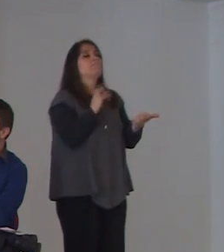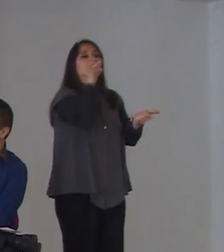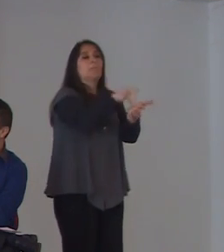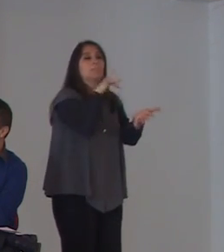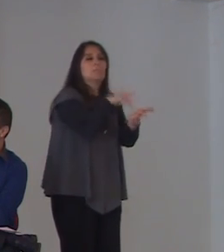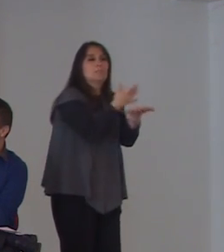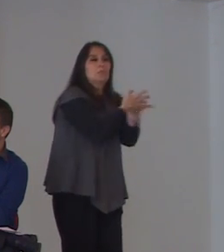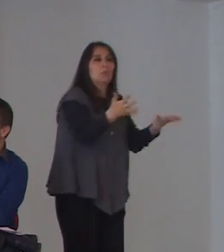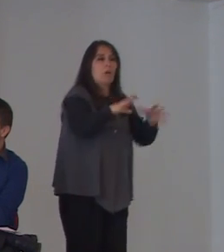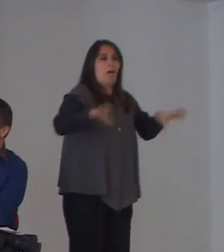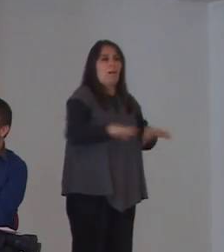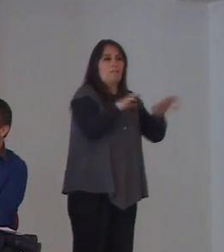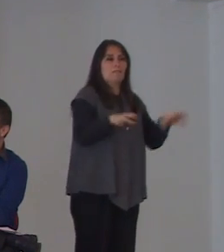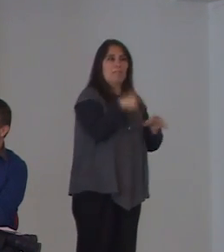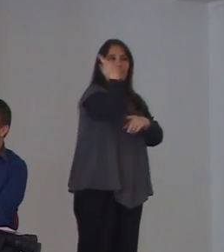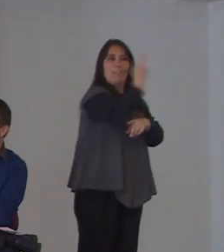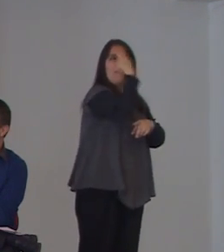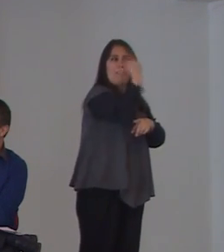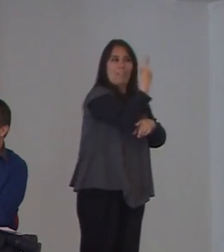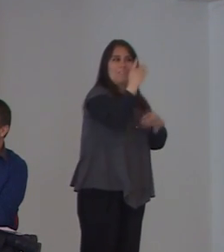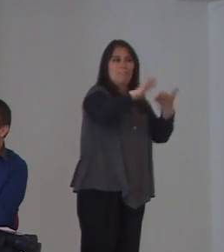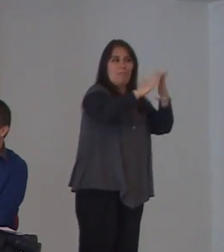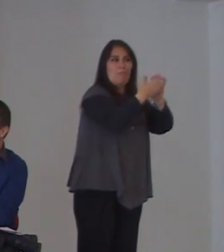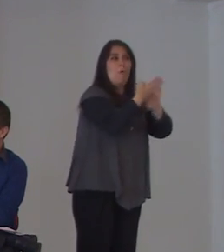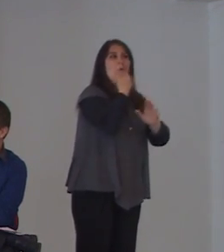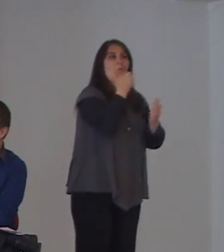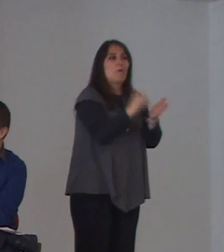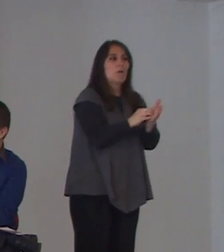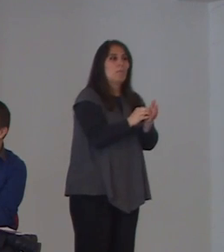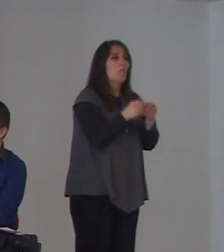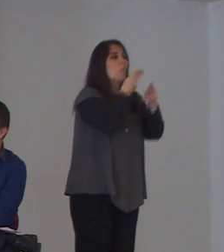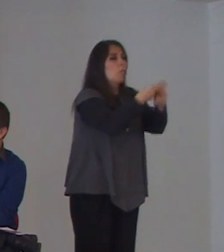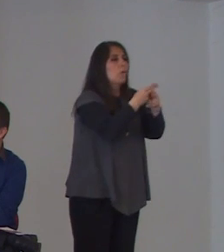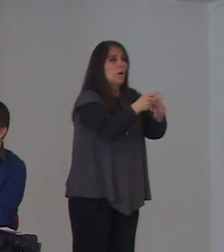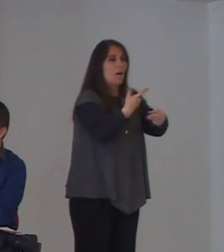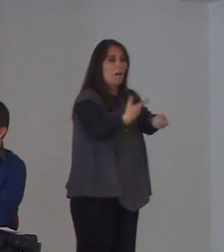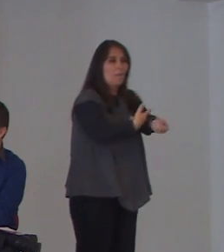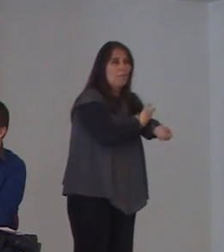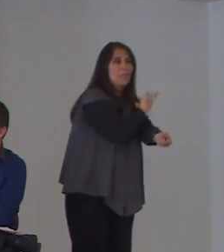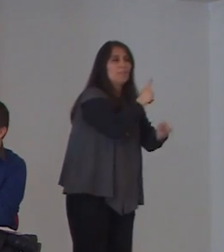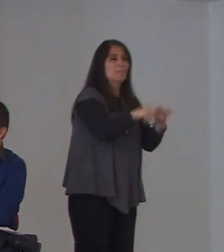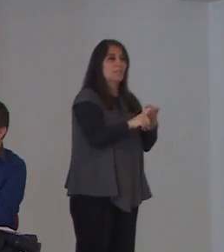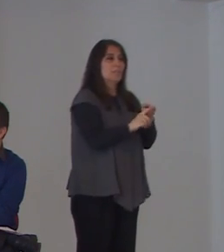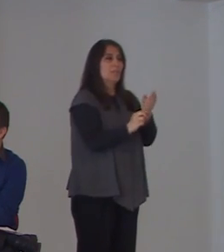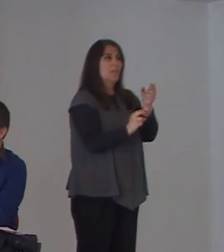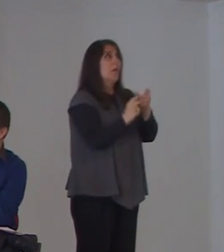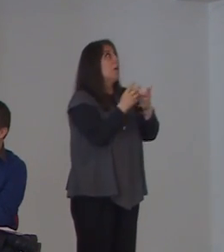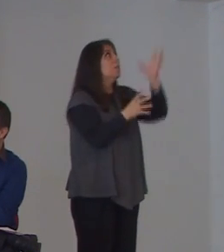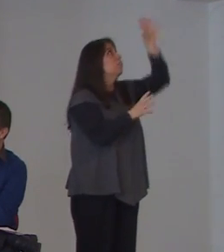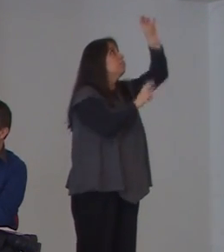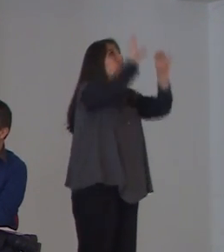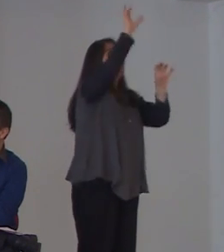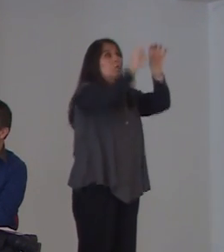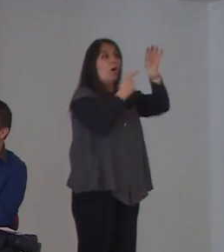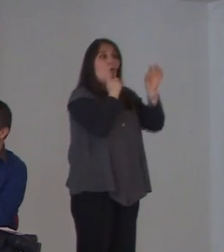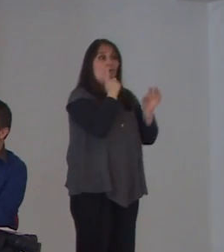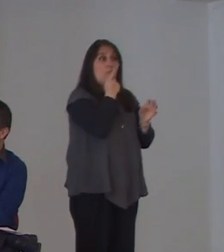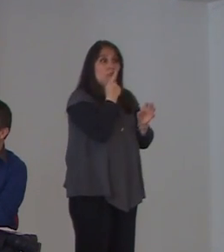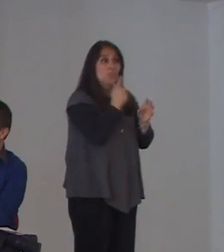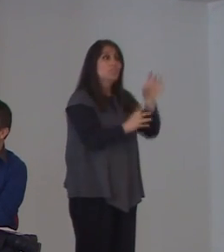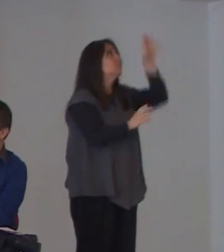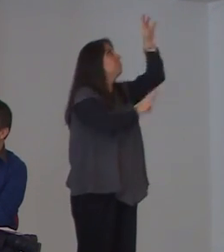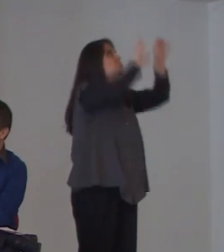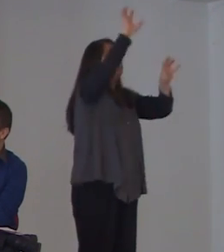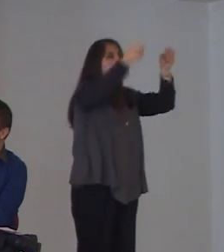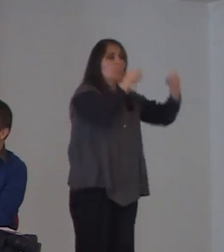por ejemplo, animales, no sé, traer plantas, coger frutos en árboles altos. Todo eso que es